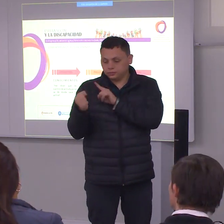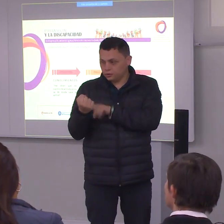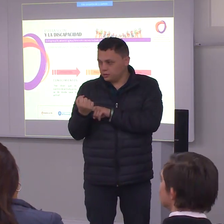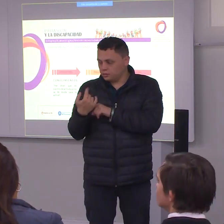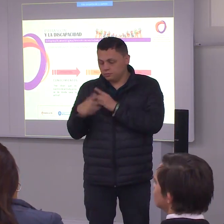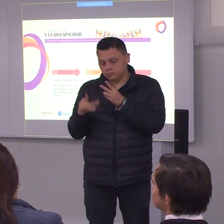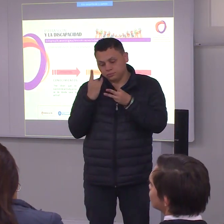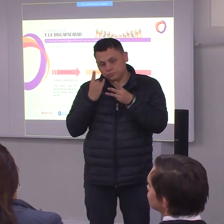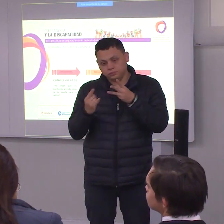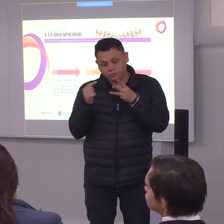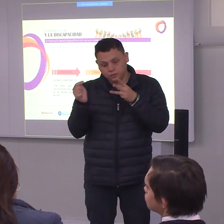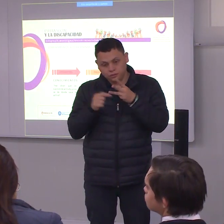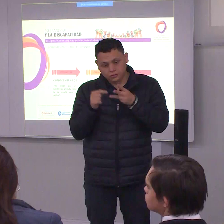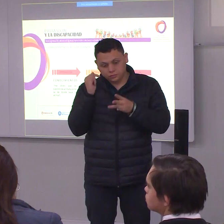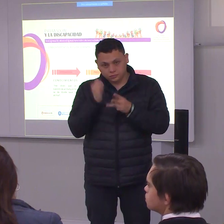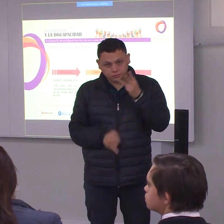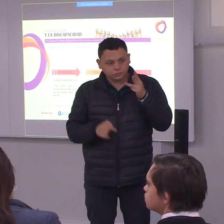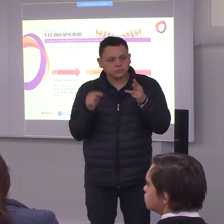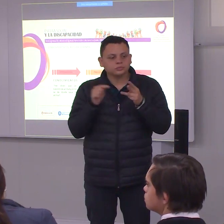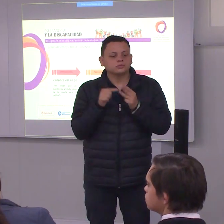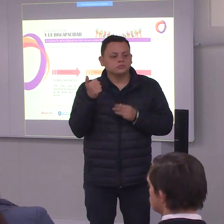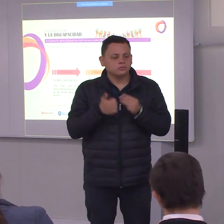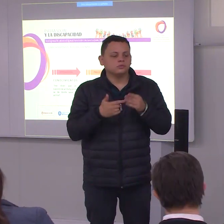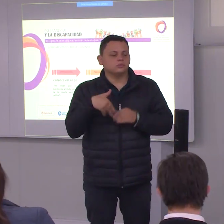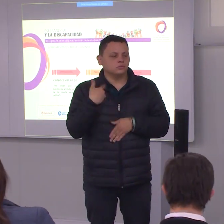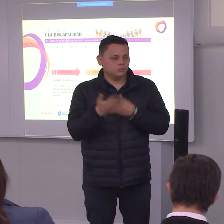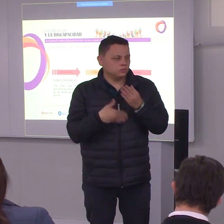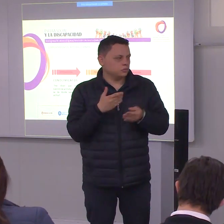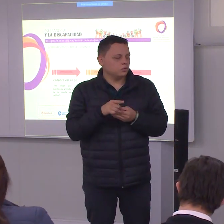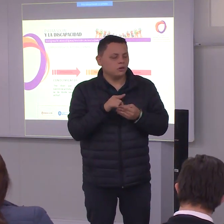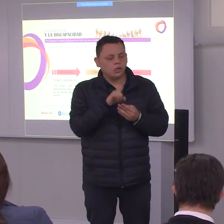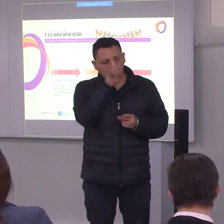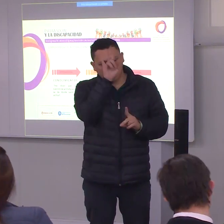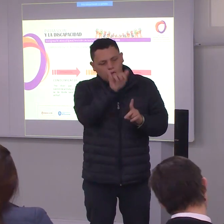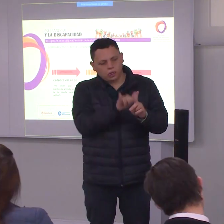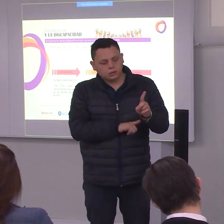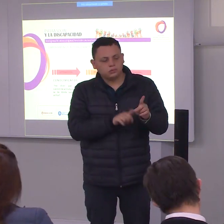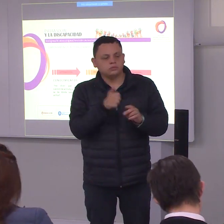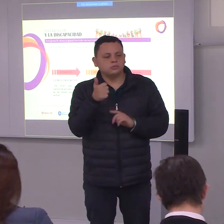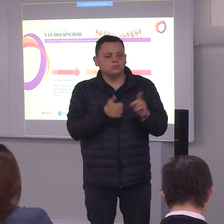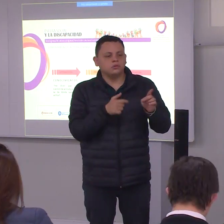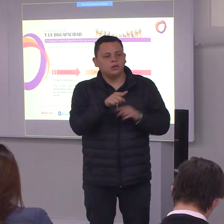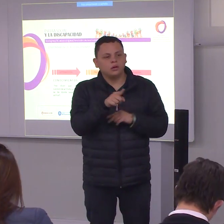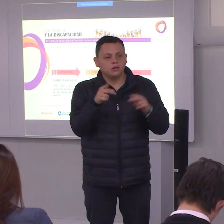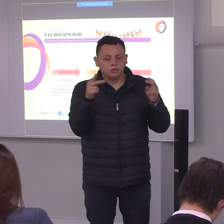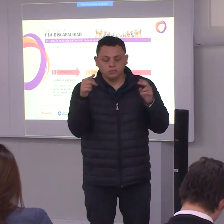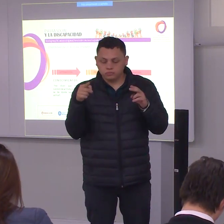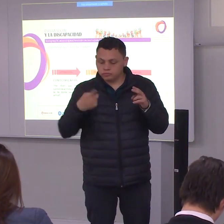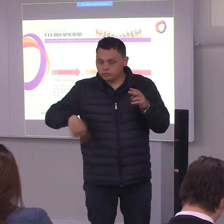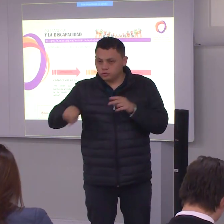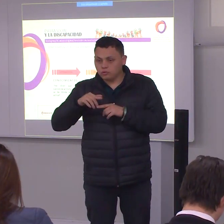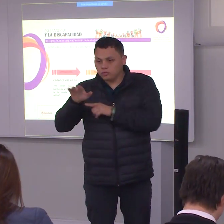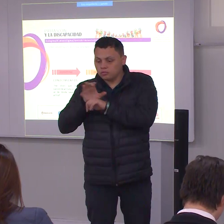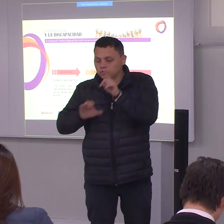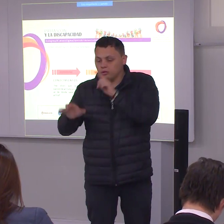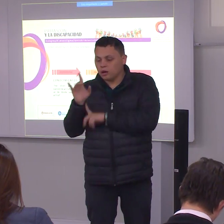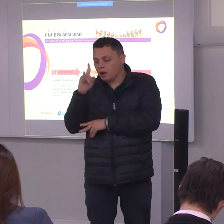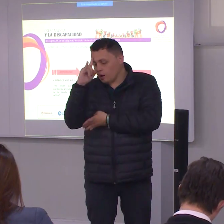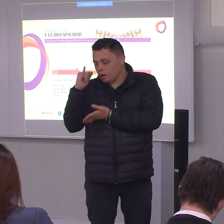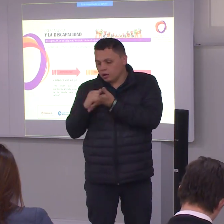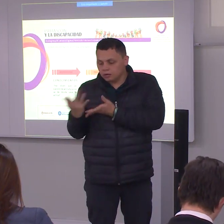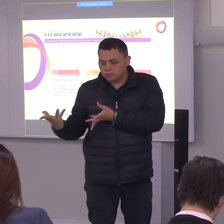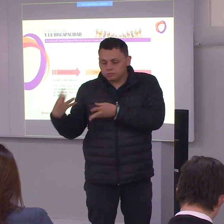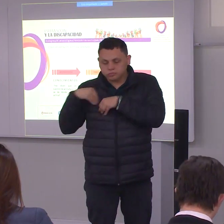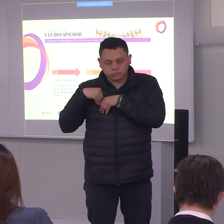muy interesante encontramos estos procesos de estereotipos que son los conocimientos que a nivel cultural hemos